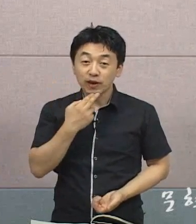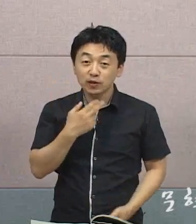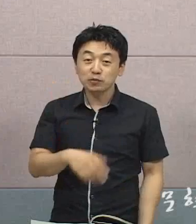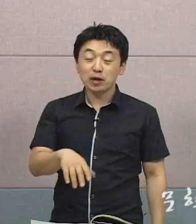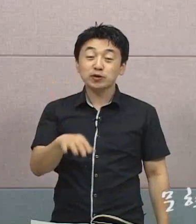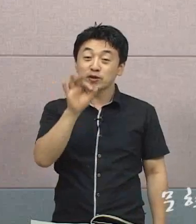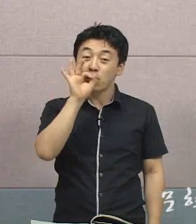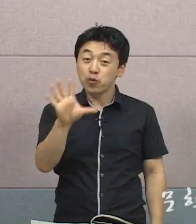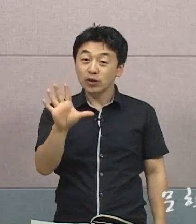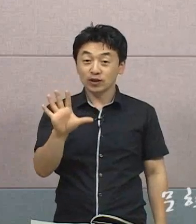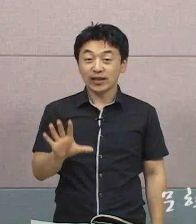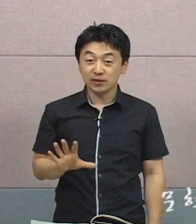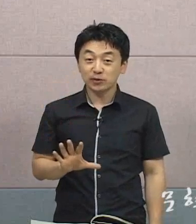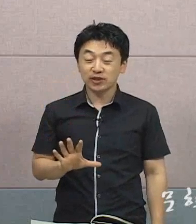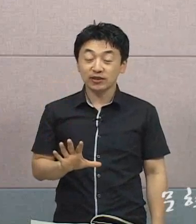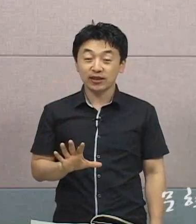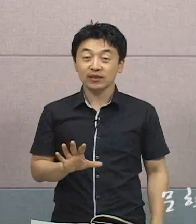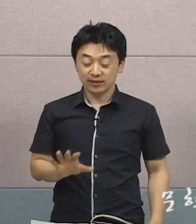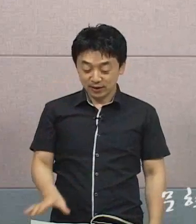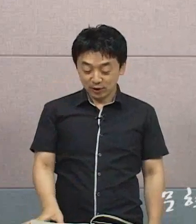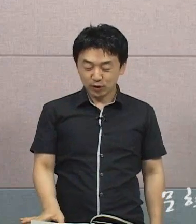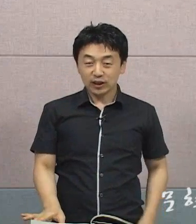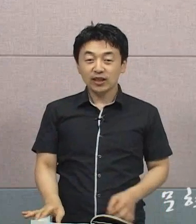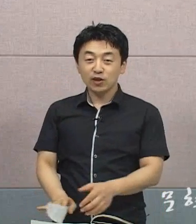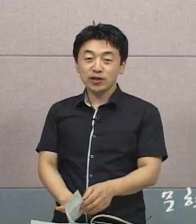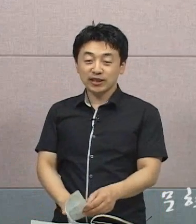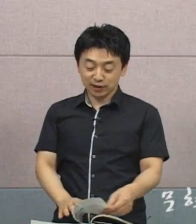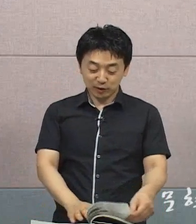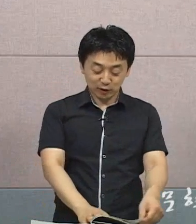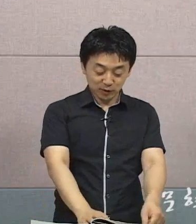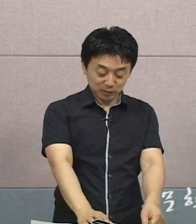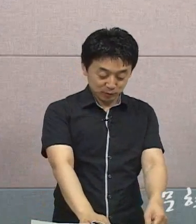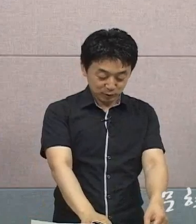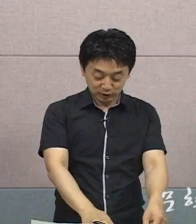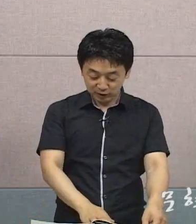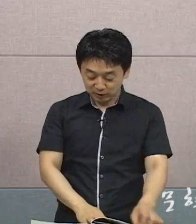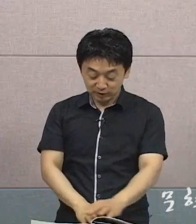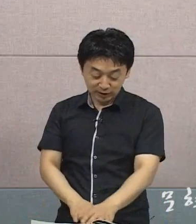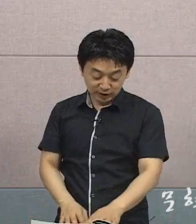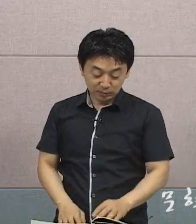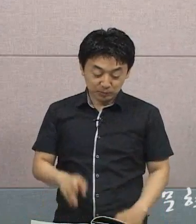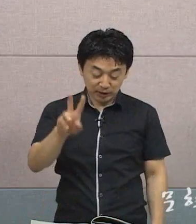이거 배우시면서 이거 같이 배우시죠. 네. 길게 설명하지 않겠습니다. 기초반에 배우셨기 때문에요. 자,